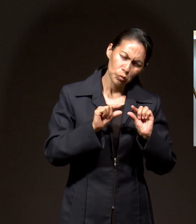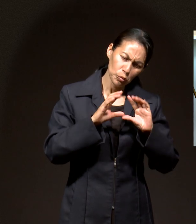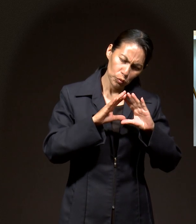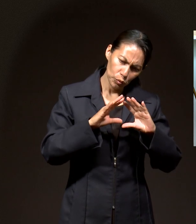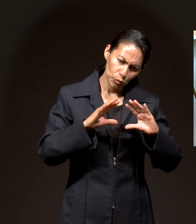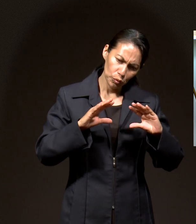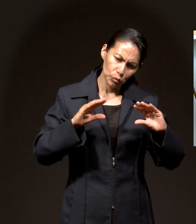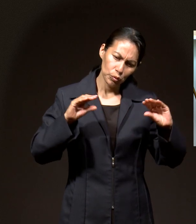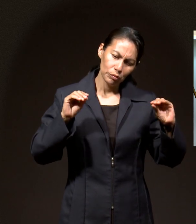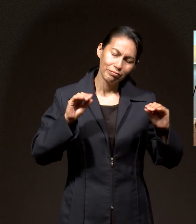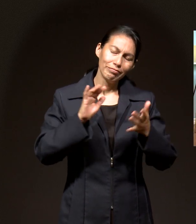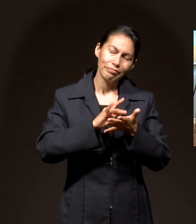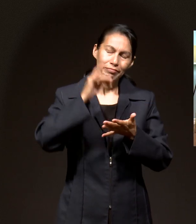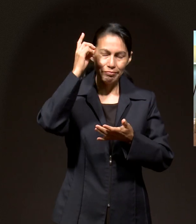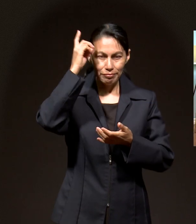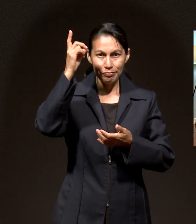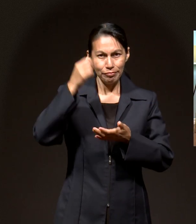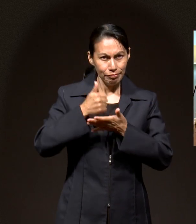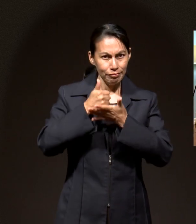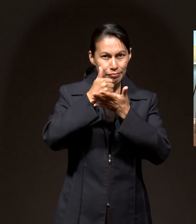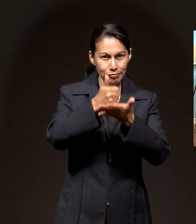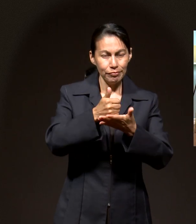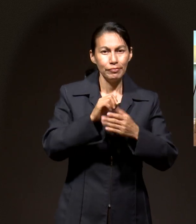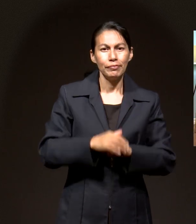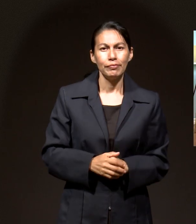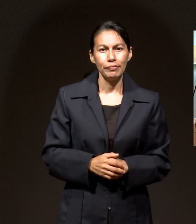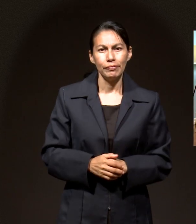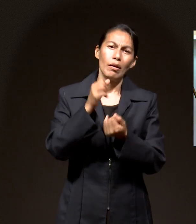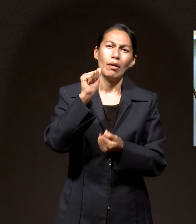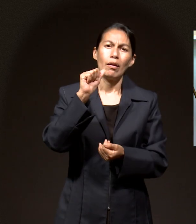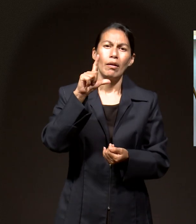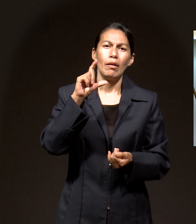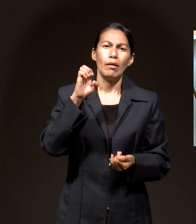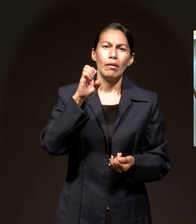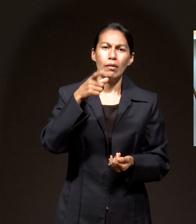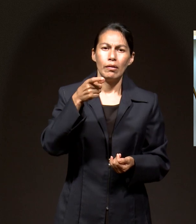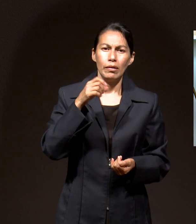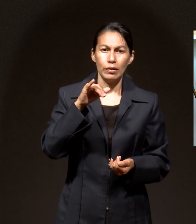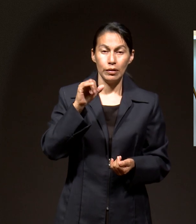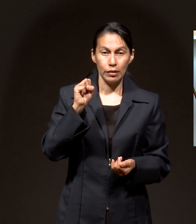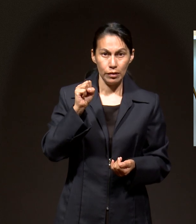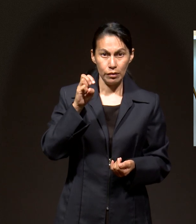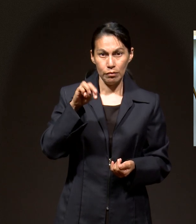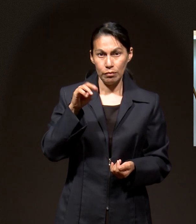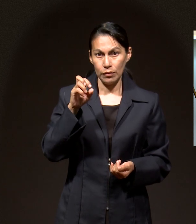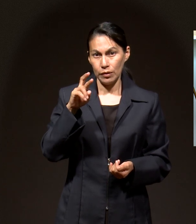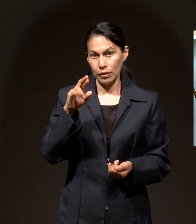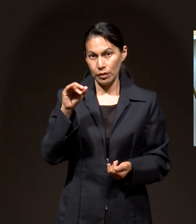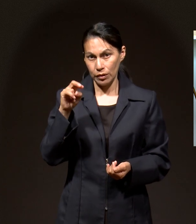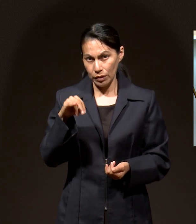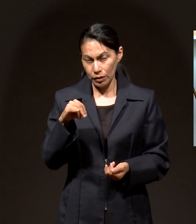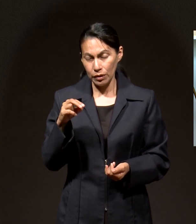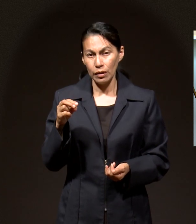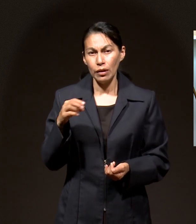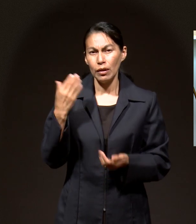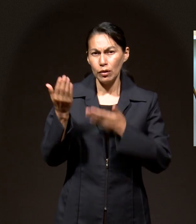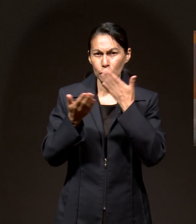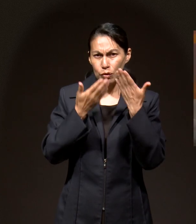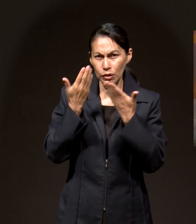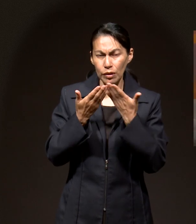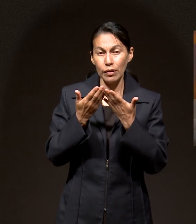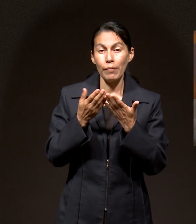porque pues Dios lo ha sostenido. Y también de Alexis Marín, un estudiante que tenemos